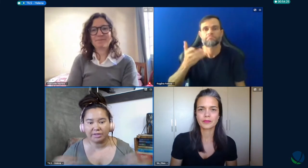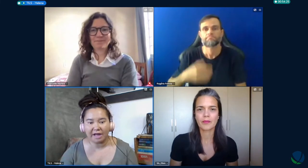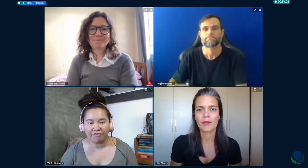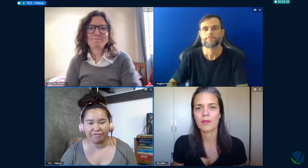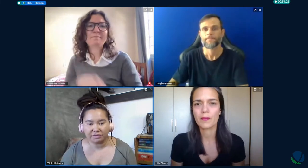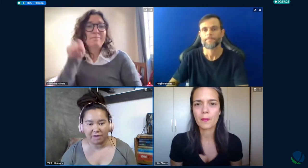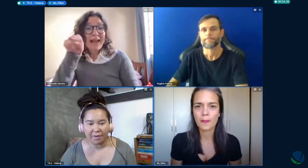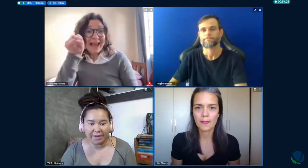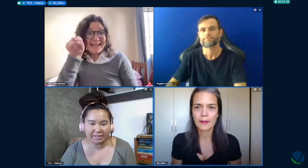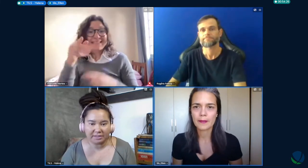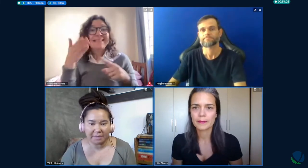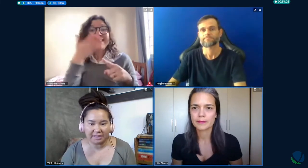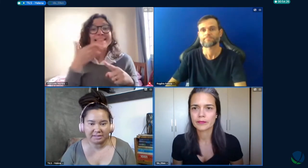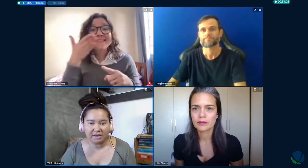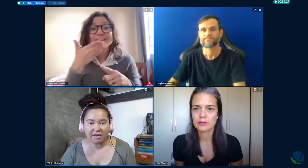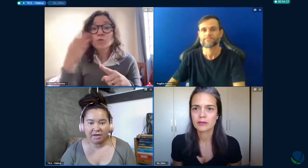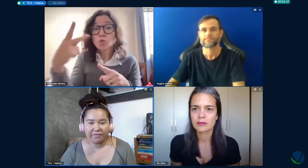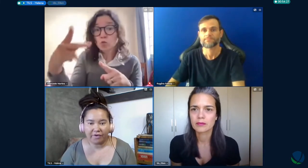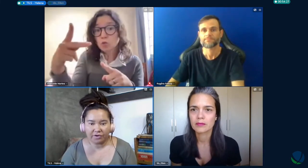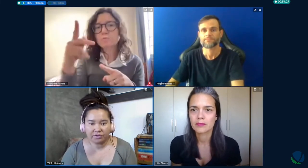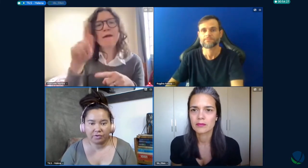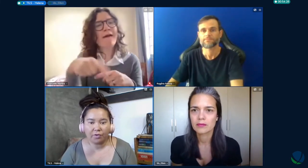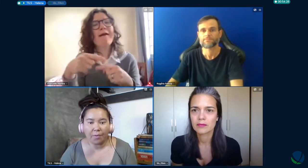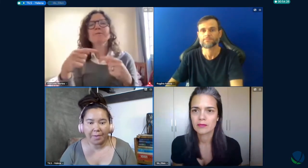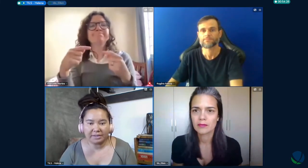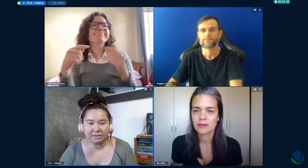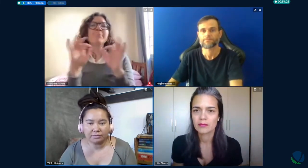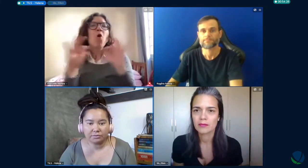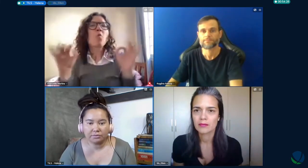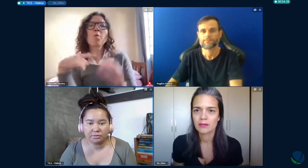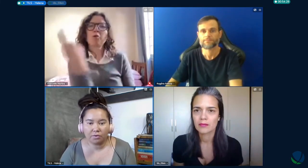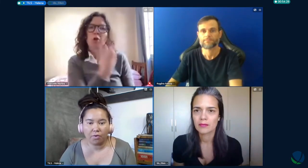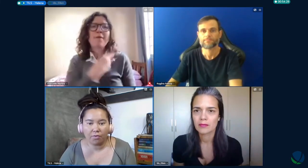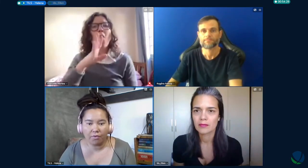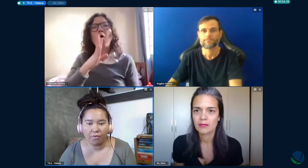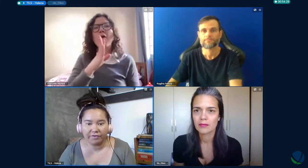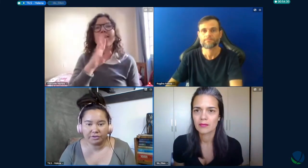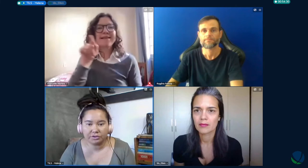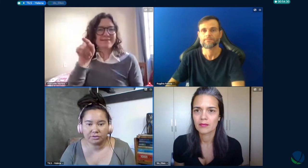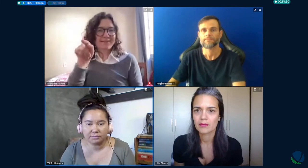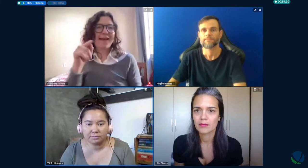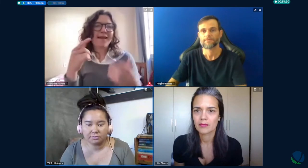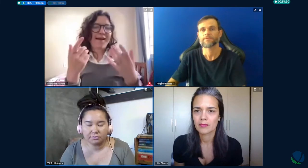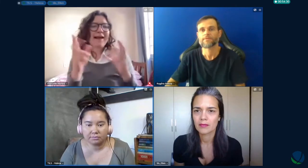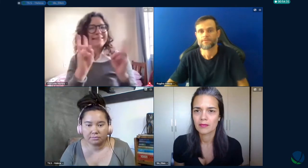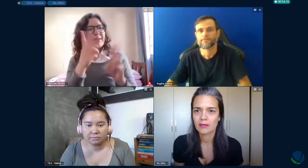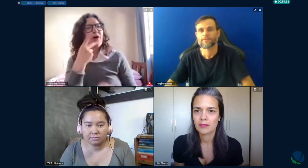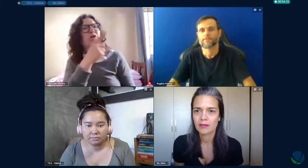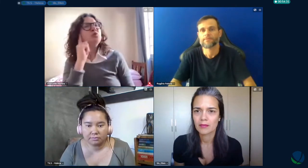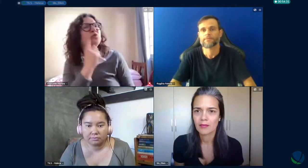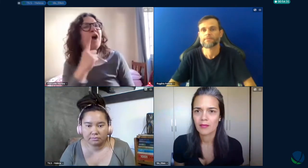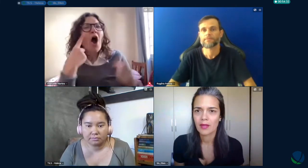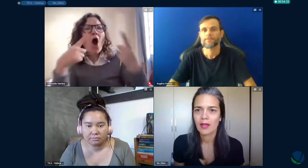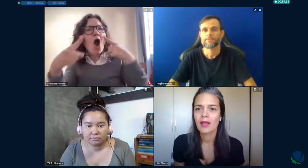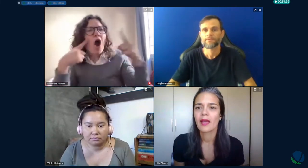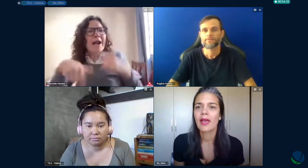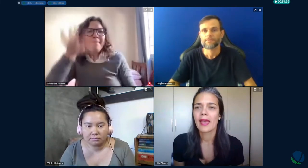essa acuidade visual, parece que mais forte em comparação com o ouvinte.